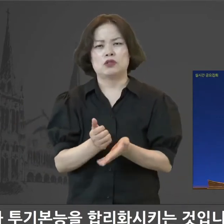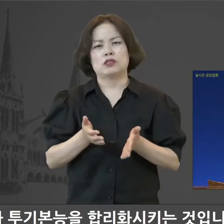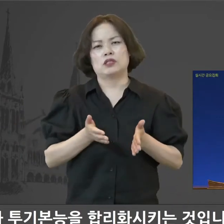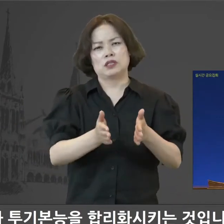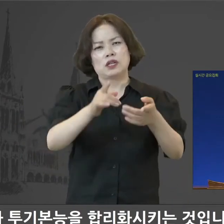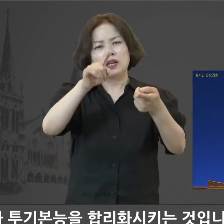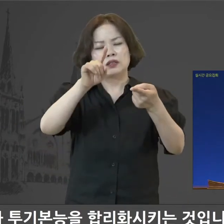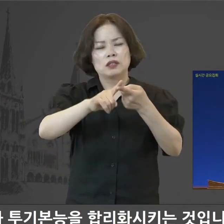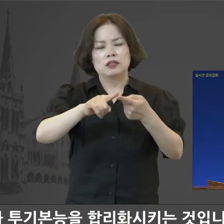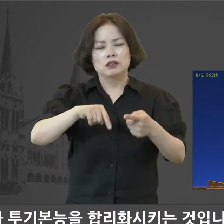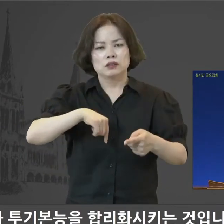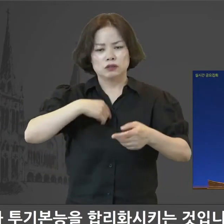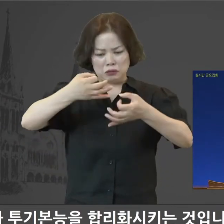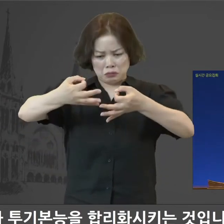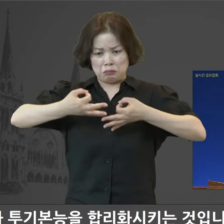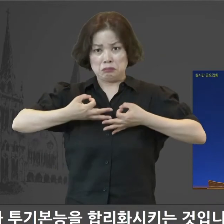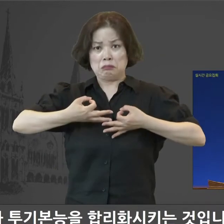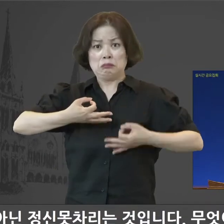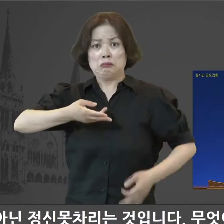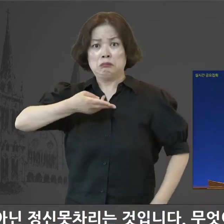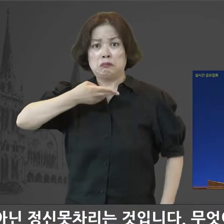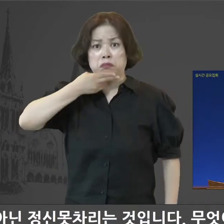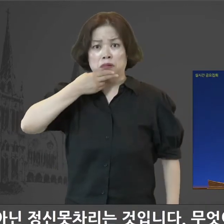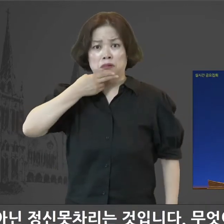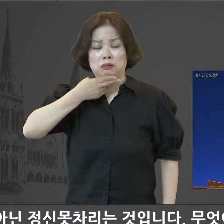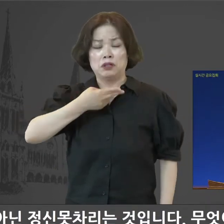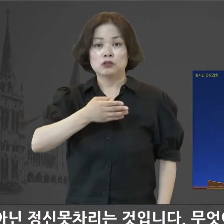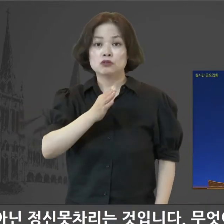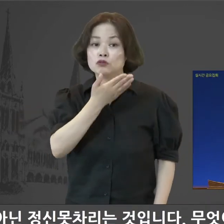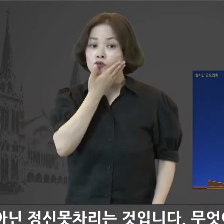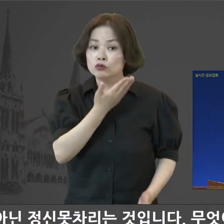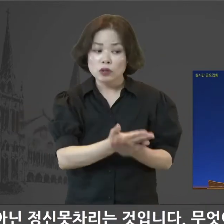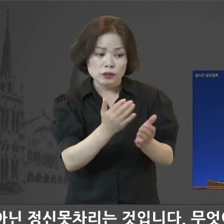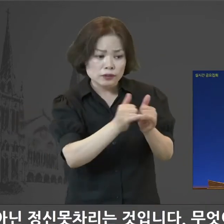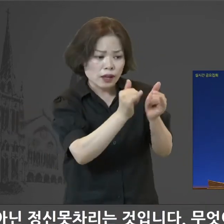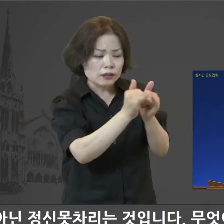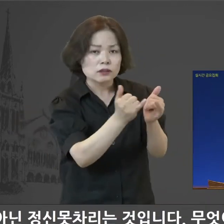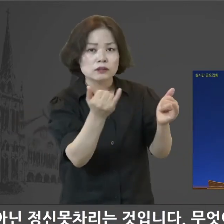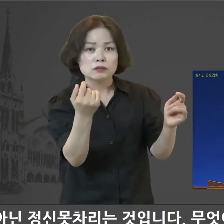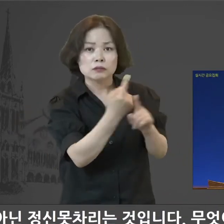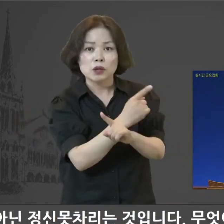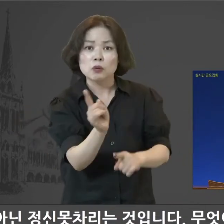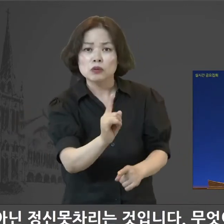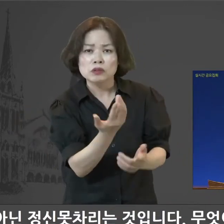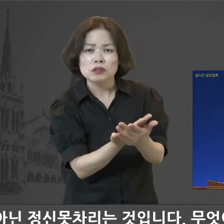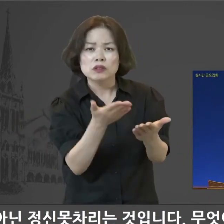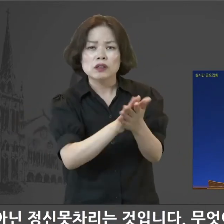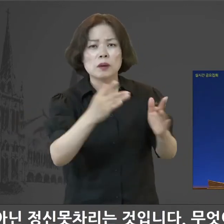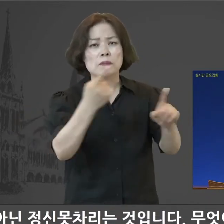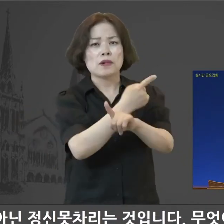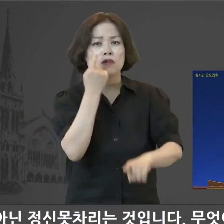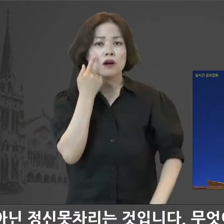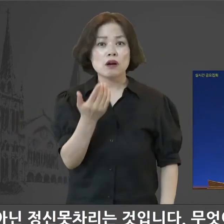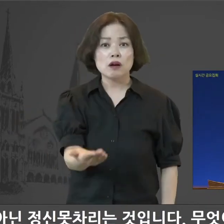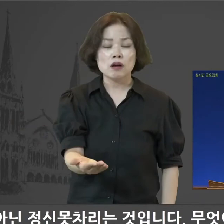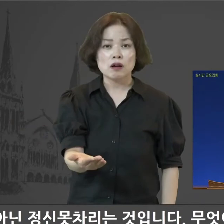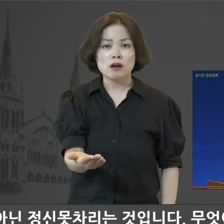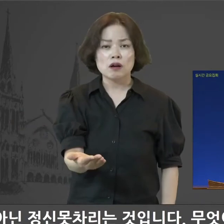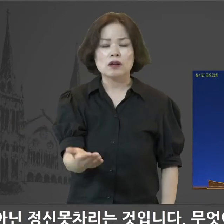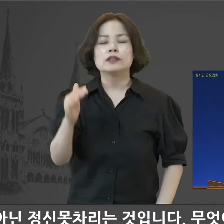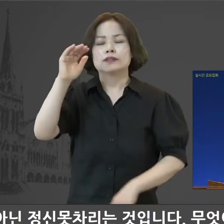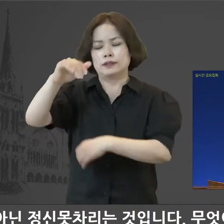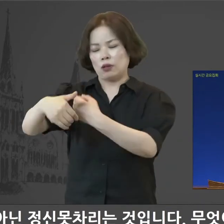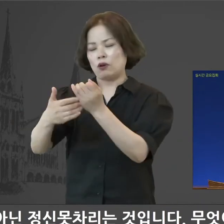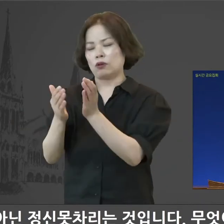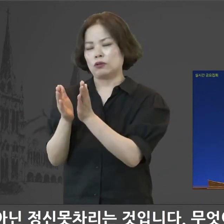길인지를 스스로 점검하지 않고 있다는 겁니다. 중요한 것은 사회를 어떻게 개혁하겠습니까? 정치를 어떻게 개혁하겠습니까? 바로